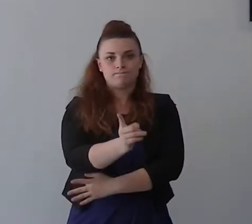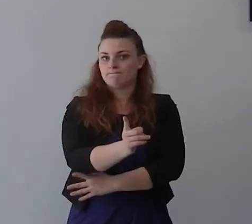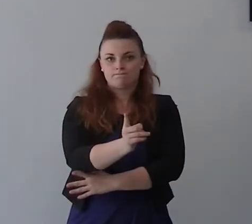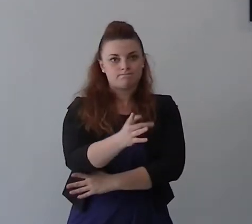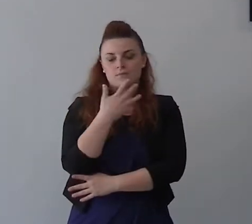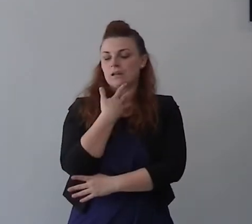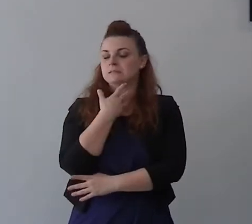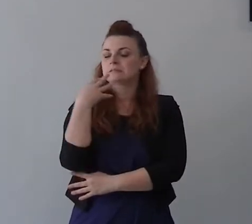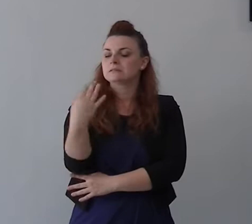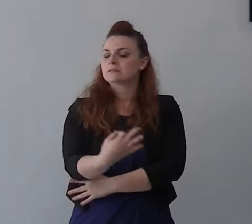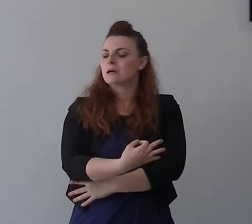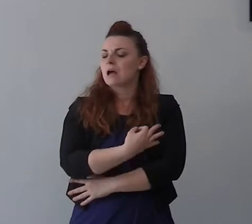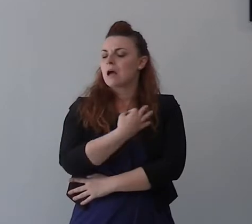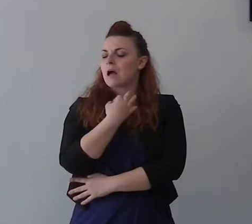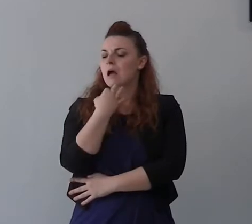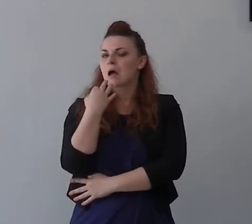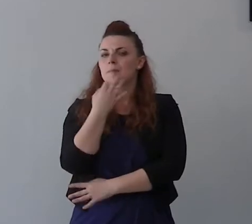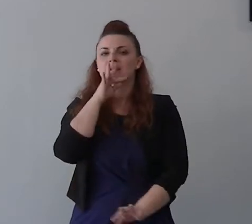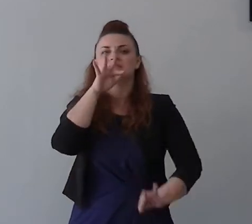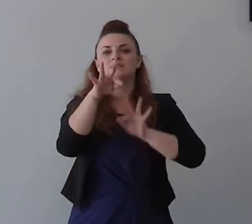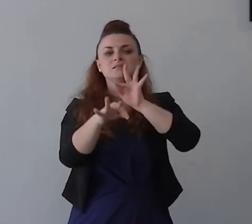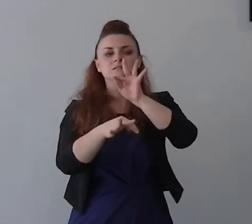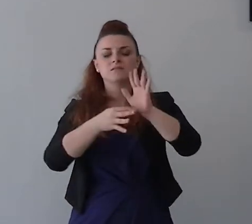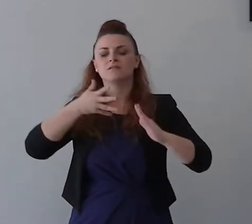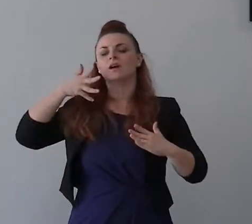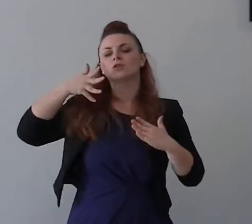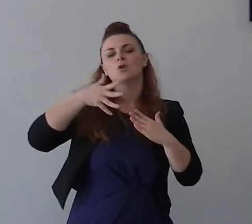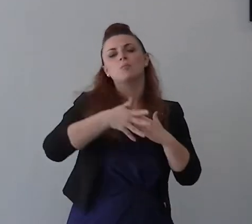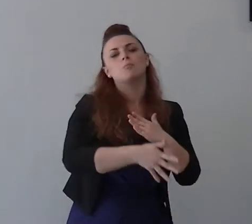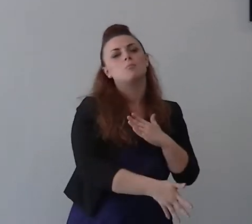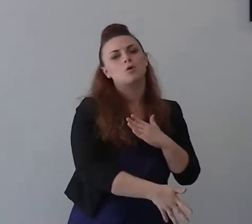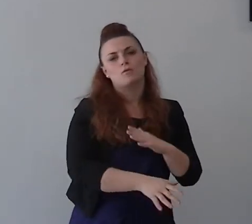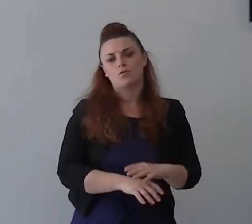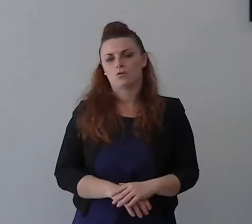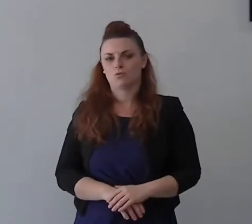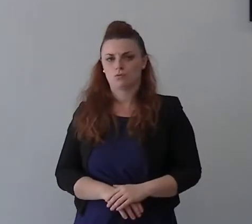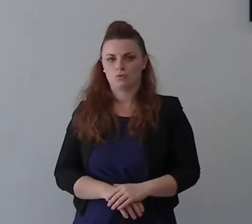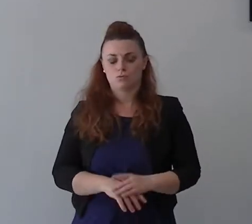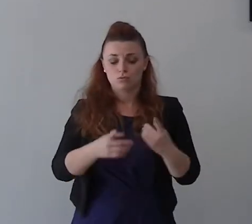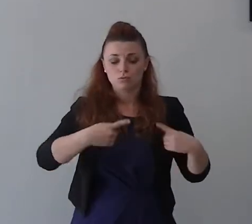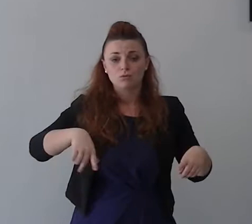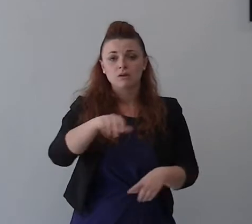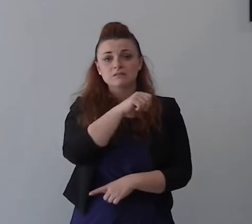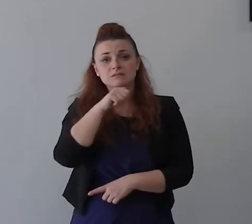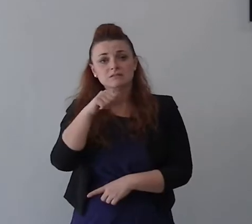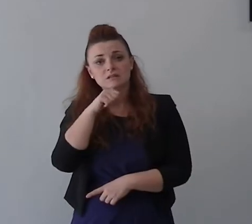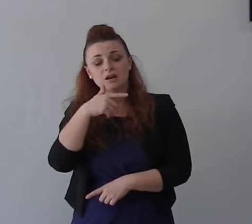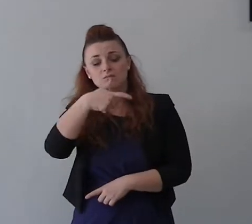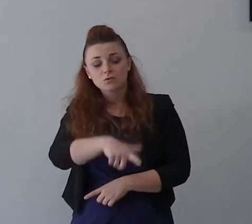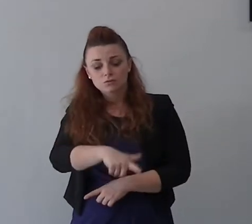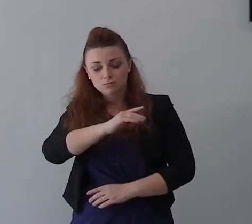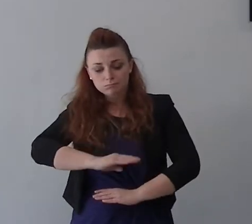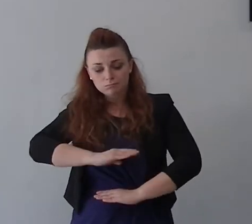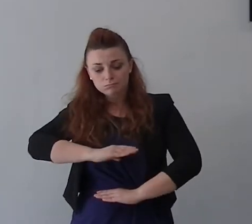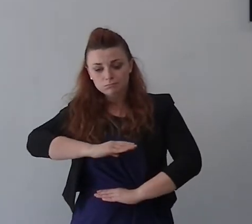ha un'implicazione profonda per le nostre vite credenti. Li ha messi